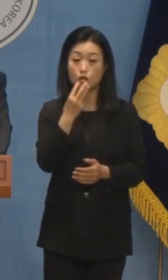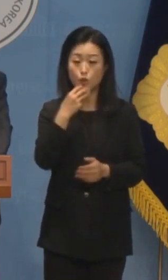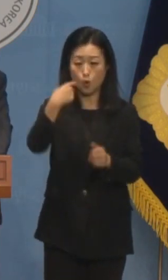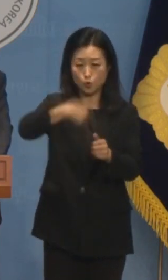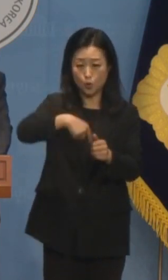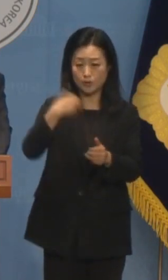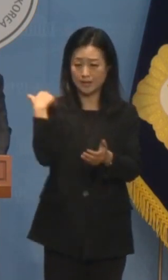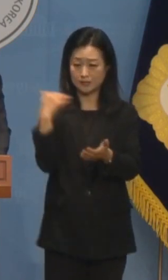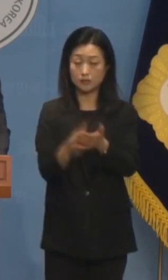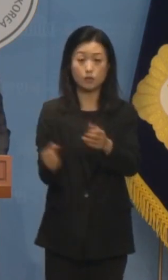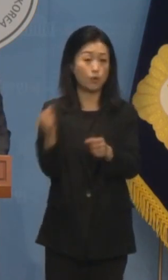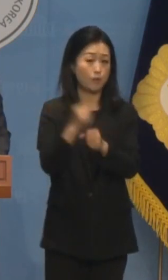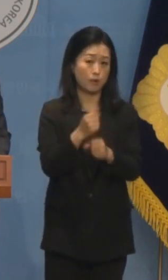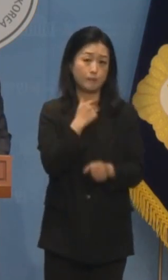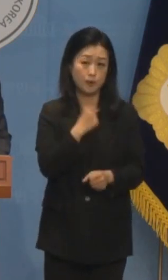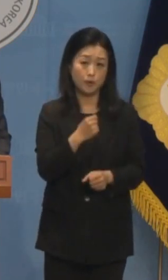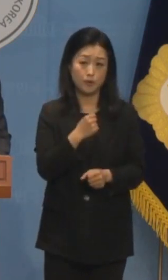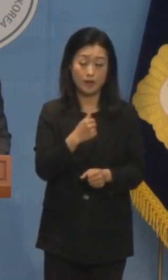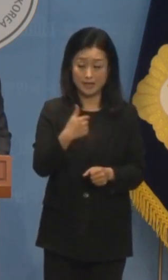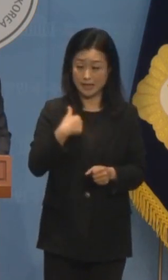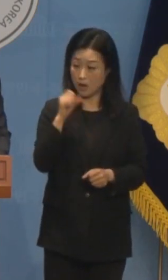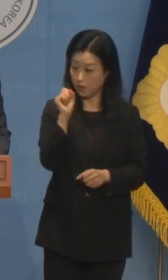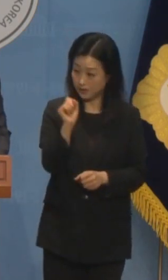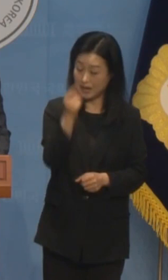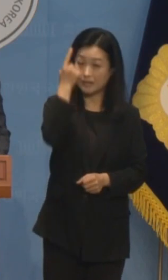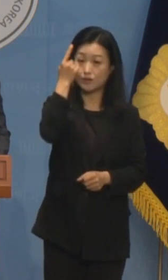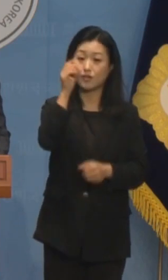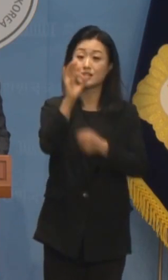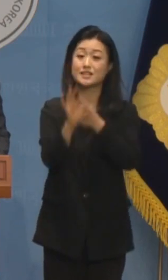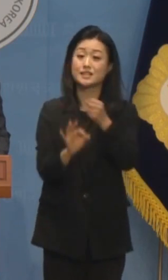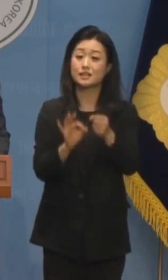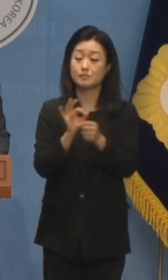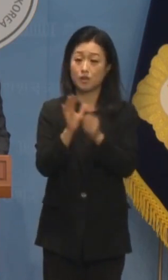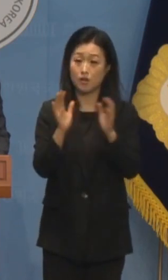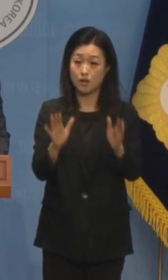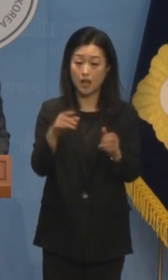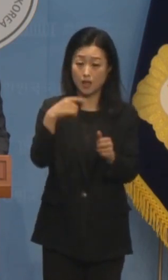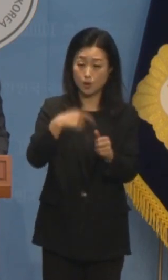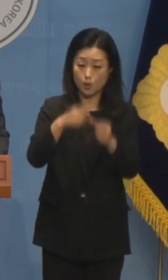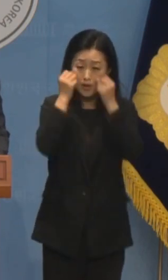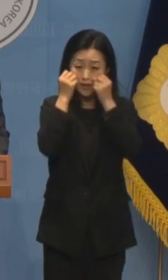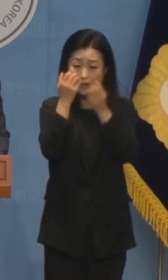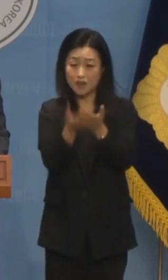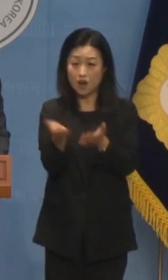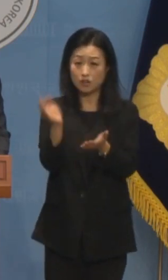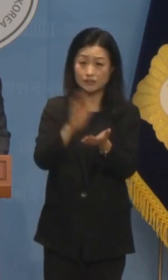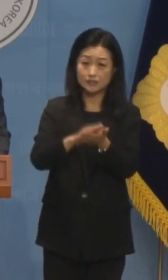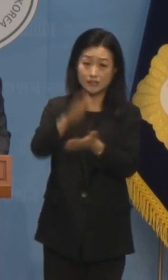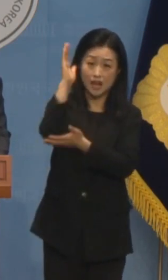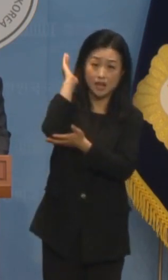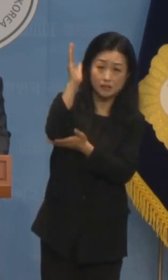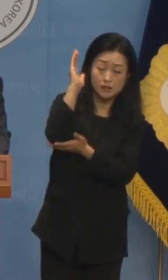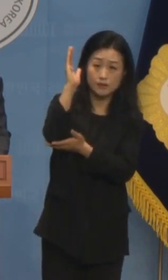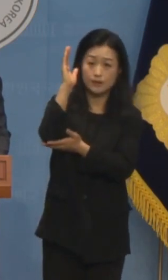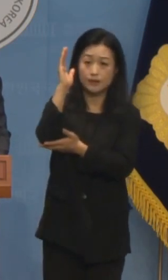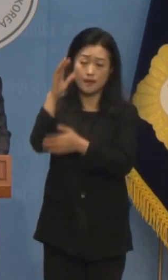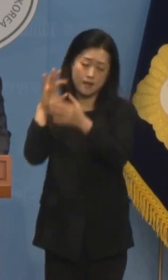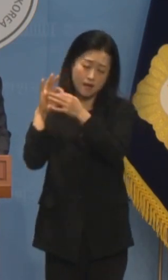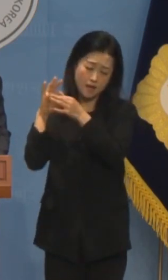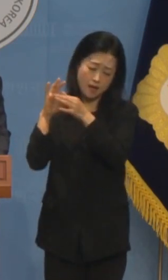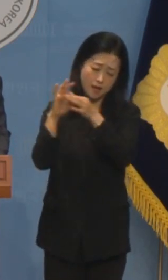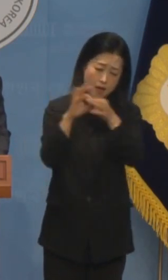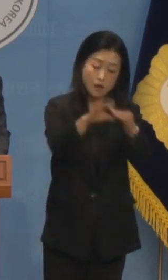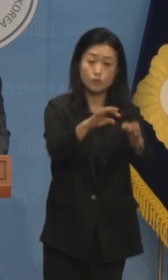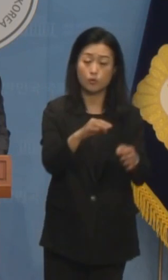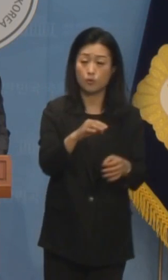시작해서 10년 넘게 뿌리내린 교육혁신의 동력이 멈추는 것을 가만히